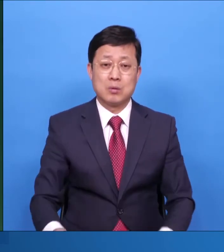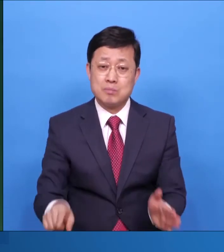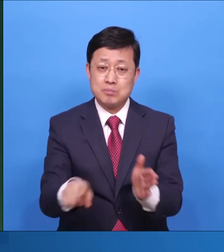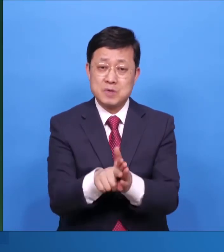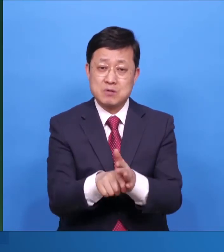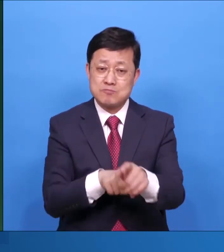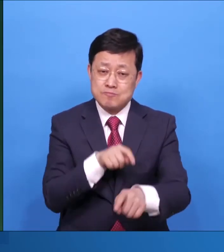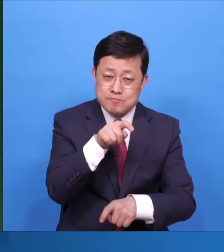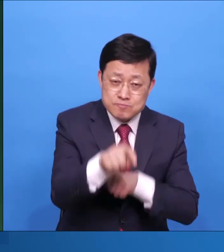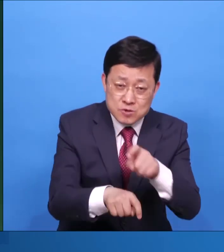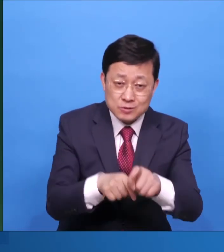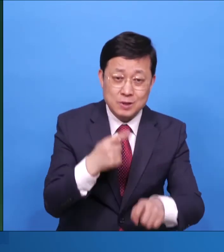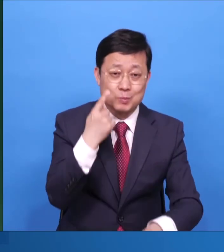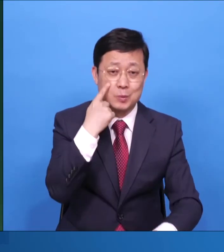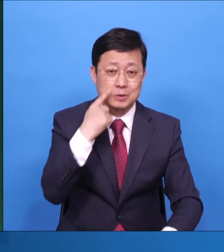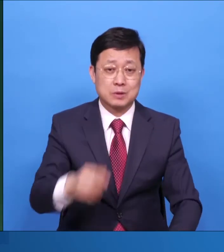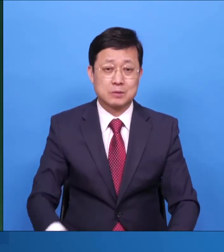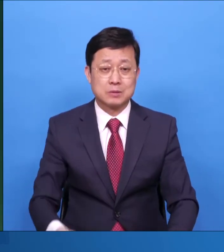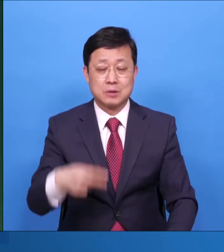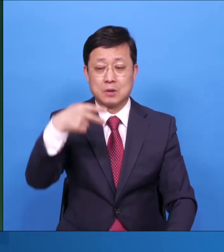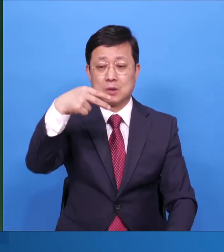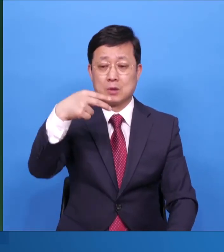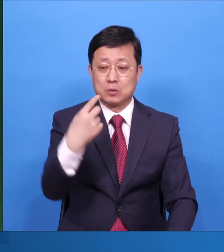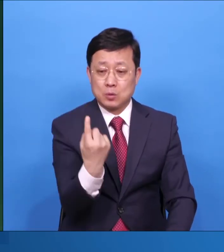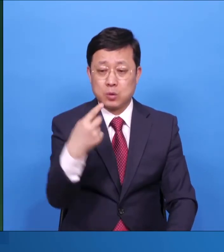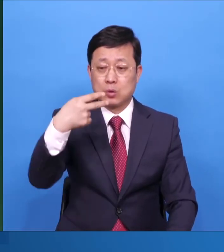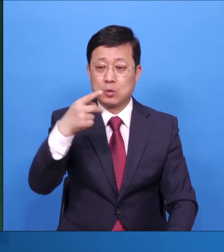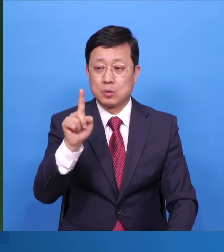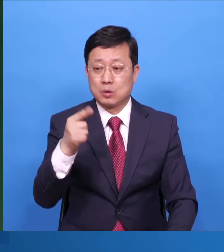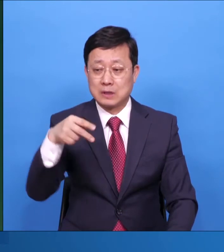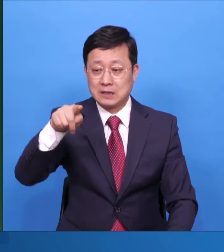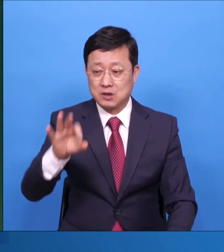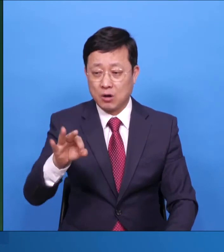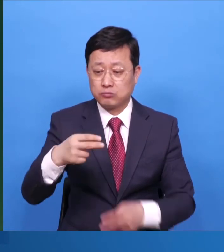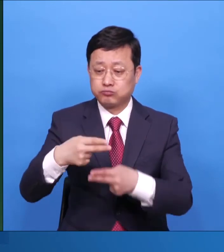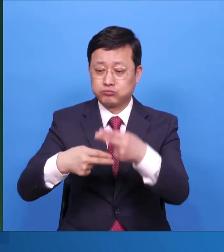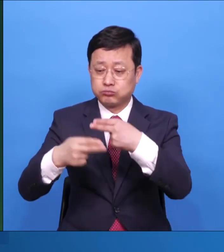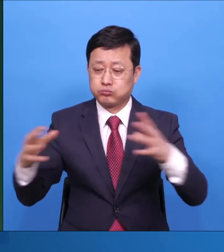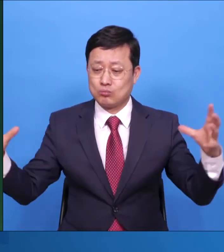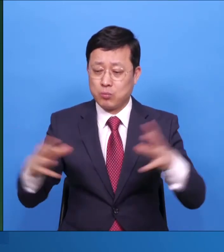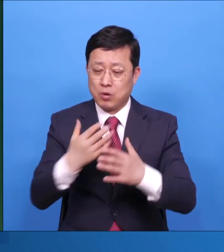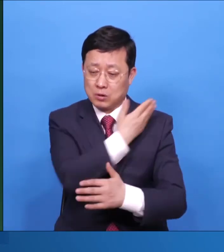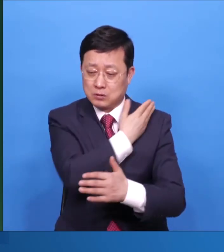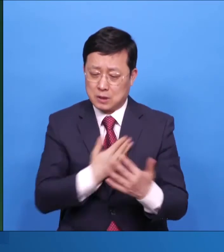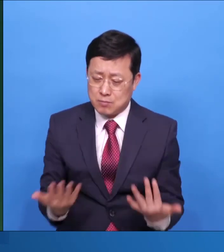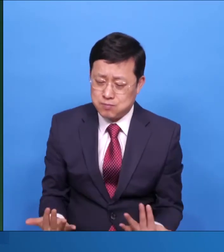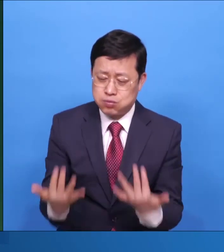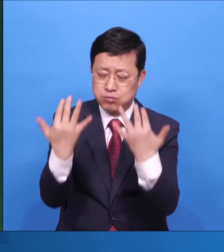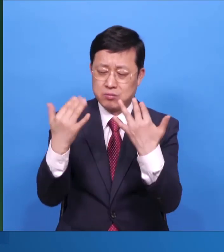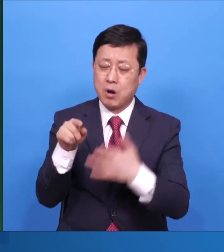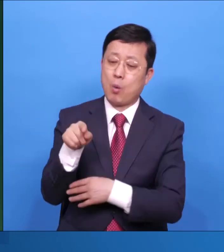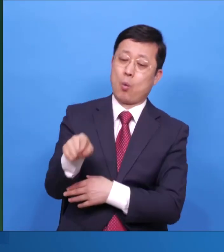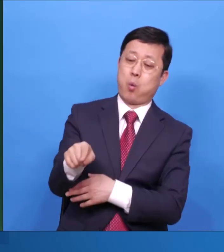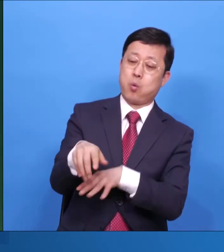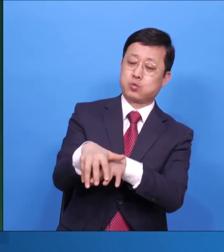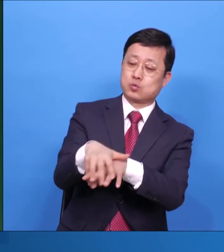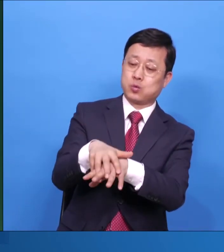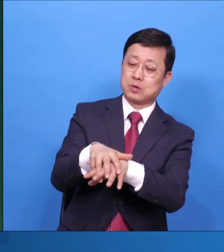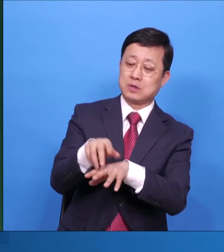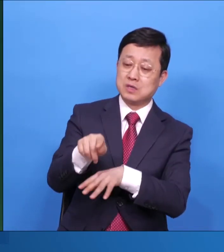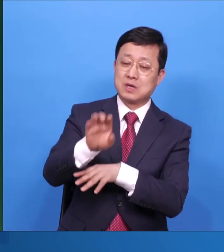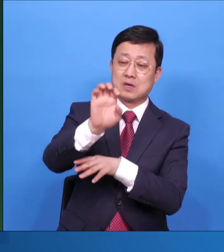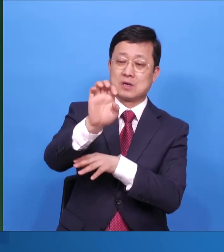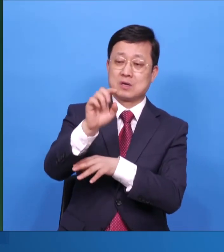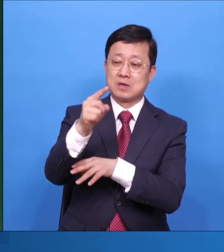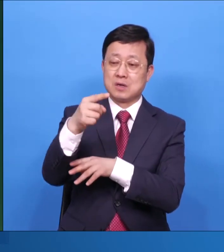돼요. Tienen que creerlo y hacerlo. 도단성 운동 보세요. 잘 알지 않습니까? 이게 플랫폼입니다. Esto en sí es una plataforma. 많은 앞에